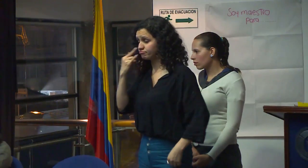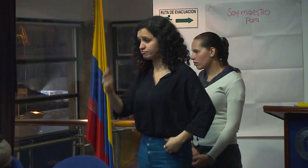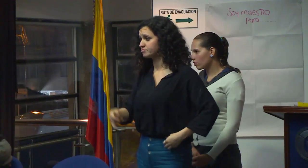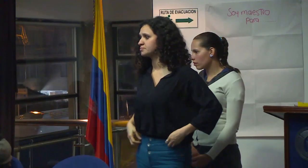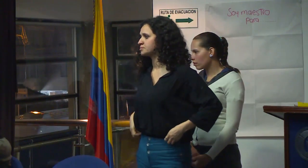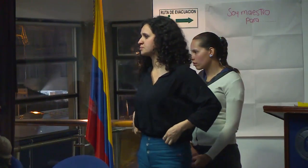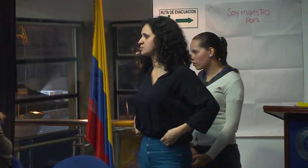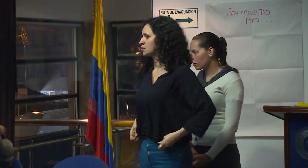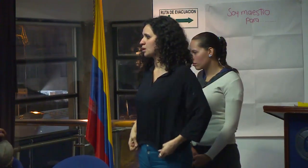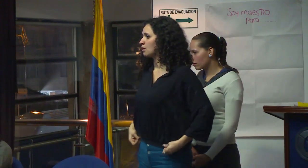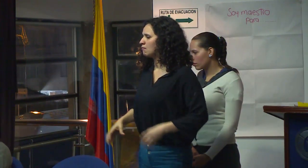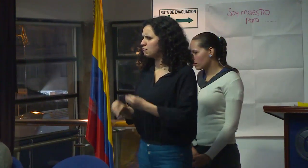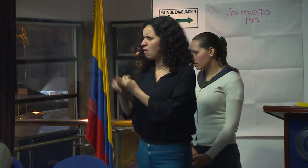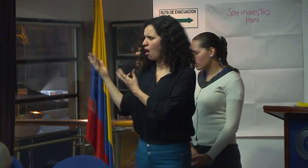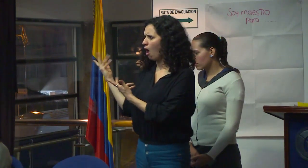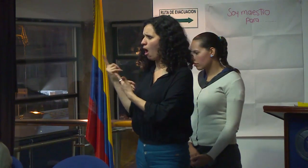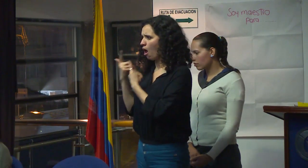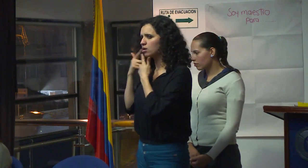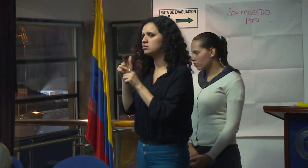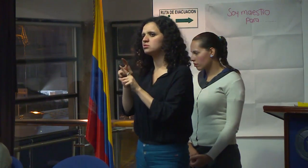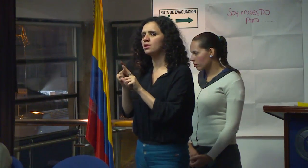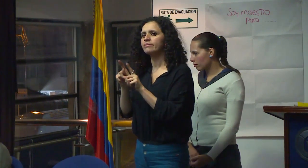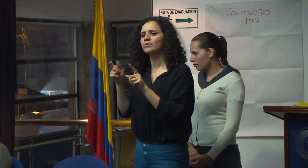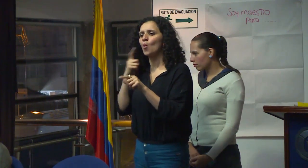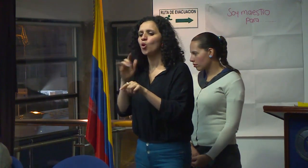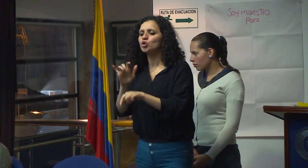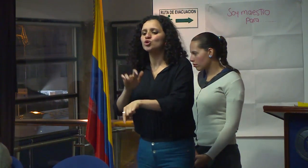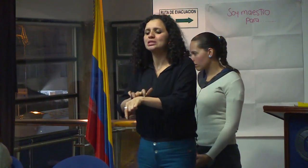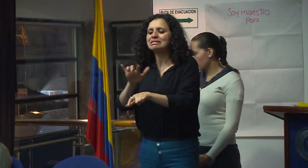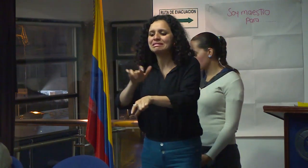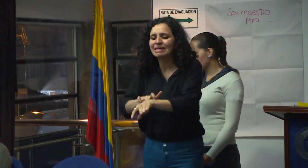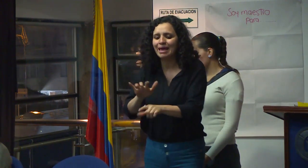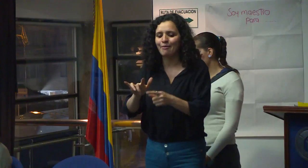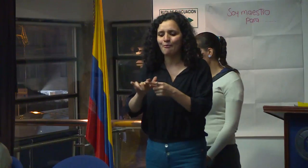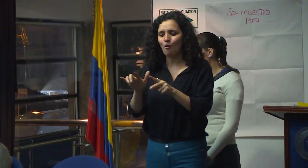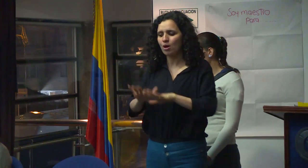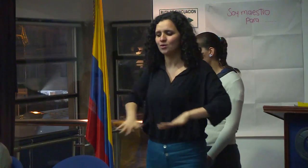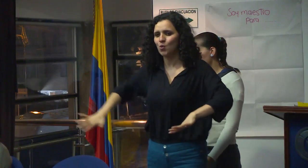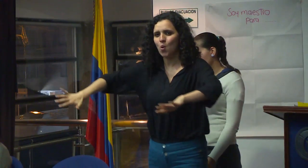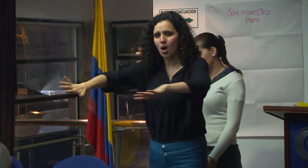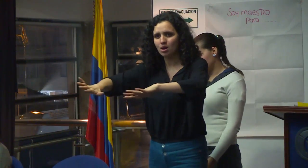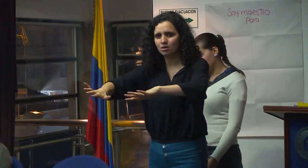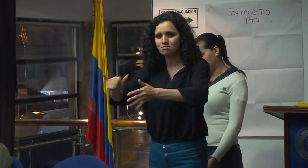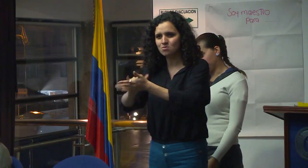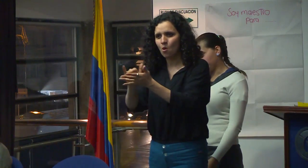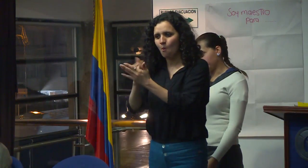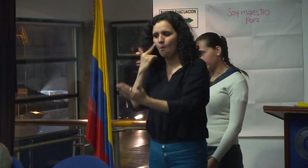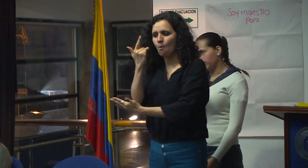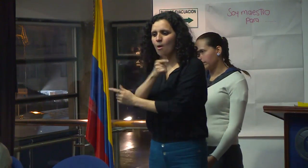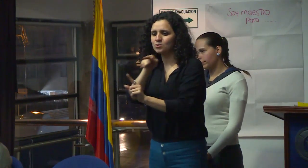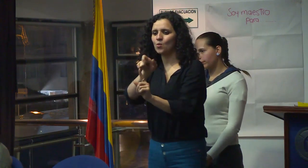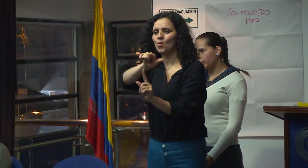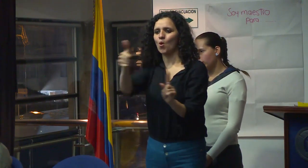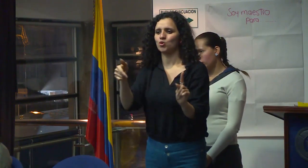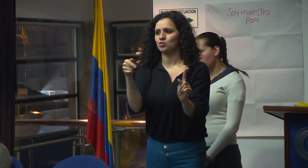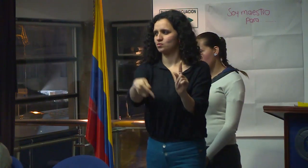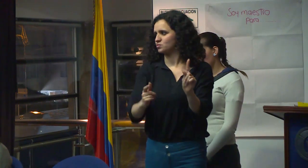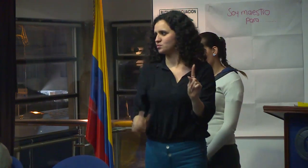Y nos hablan muy claro sobre los tiempos, los lugares y las maneras en que se ha visto al otro. ¿Sí?